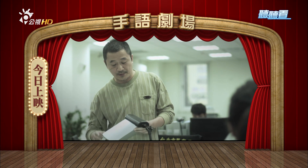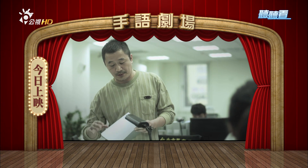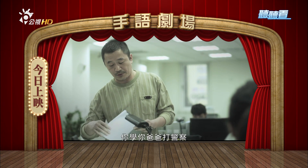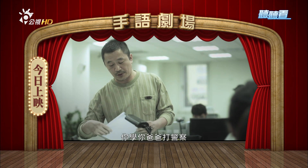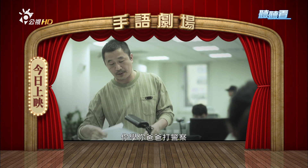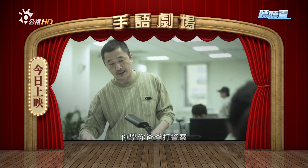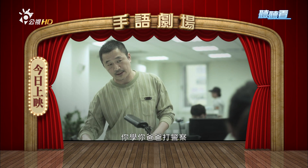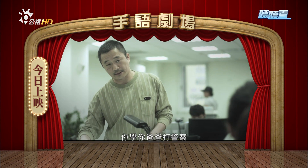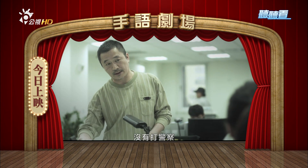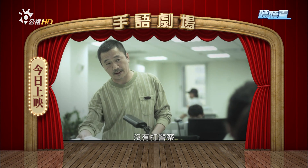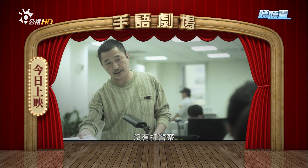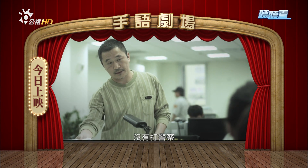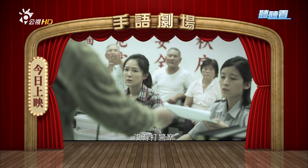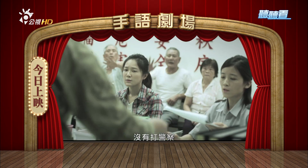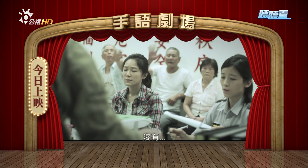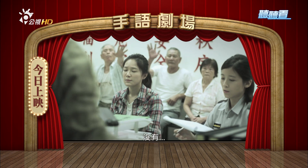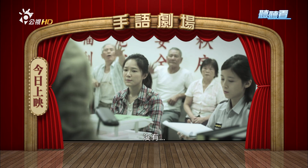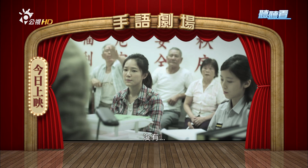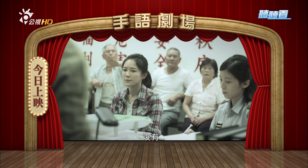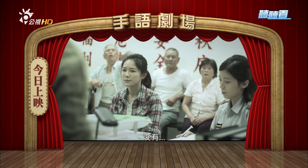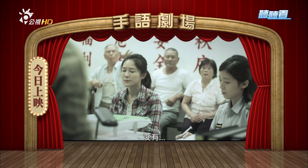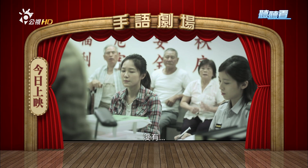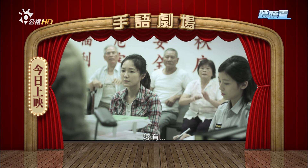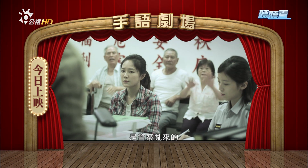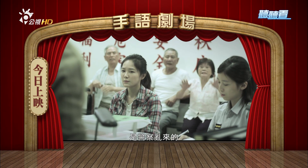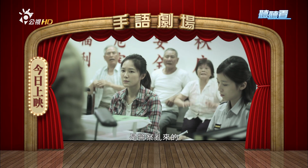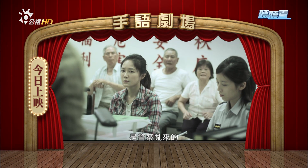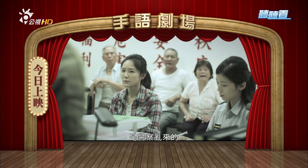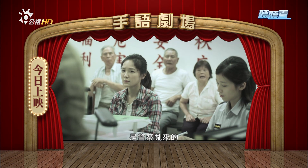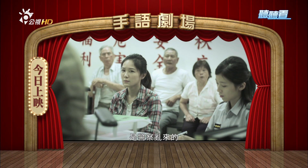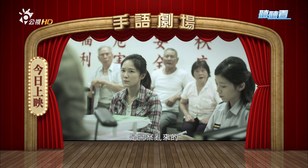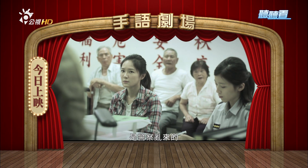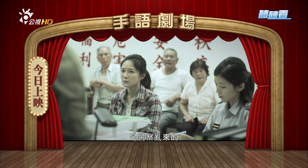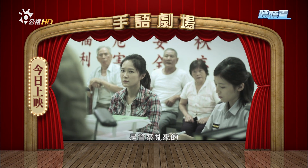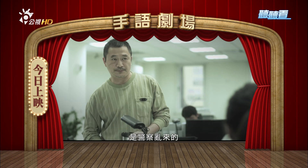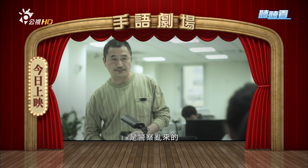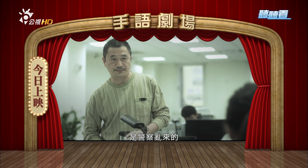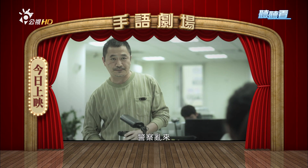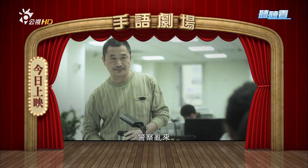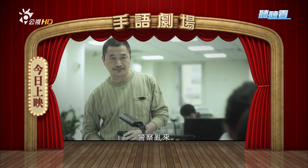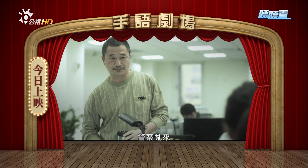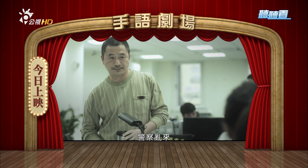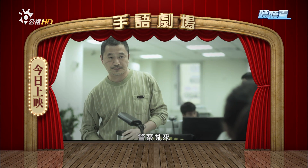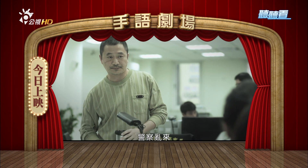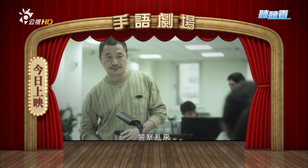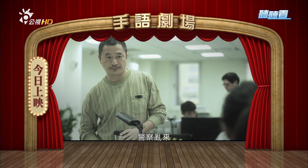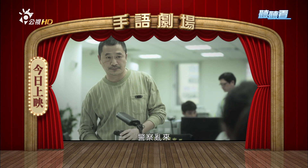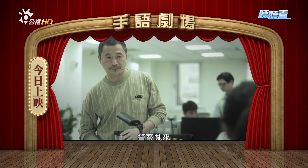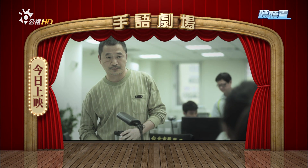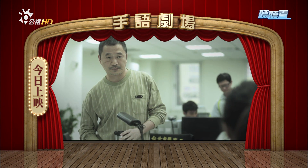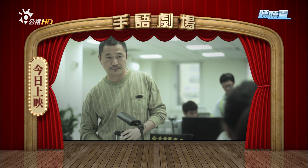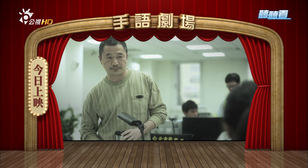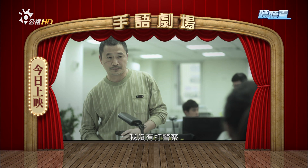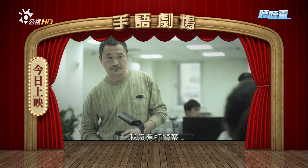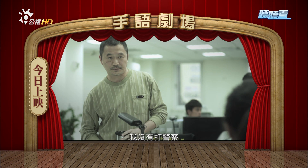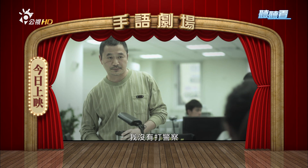你劝你爸爸打警察？ 没有打警察，没有打警察。 是警察那乱来的。 今天乱来了。 我没有打警